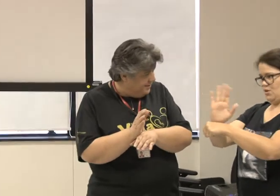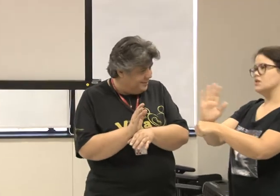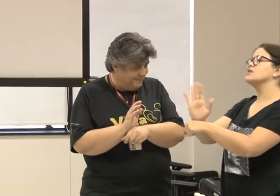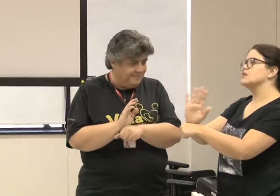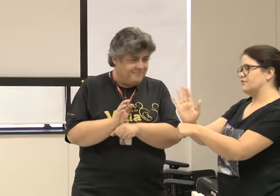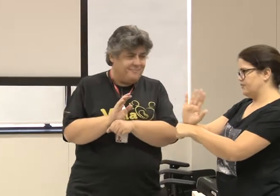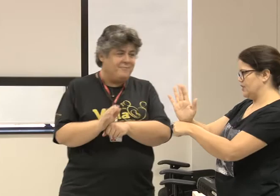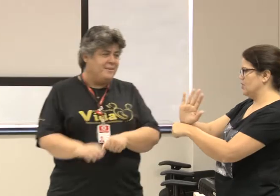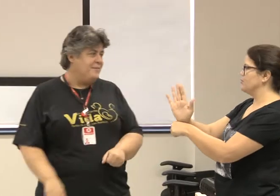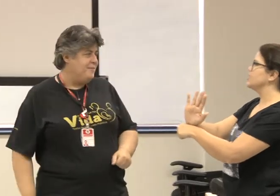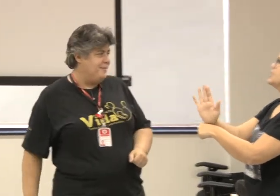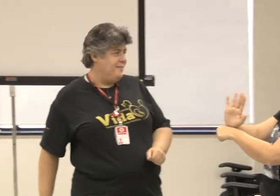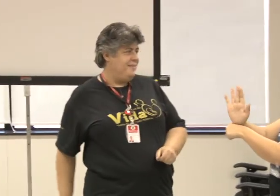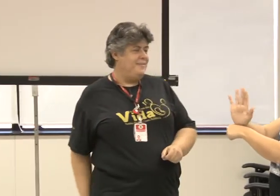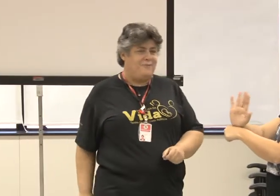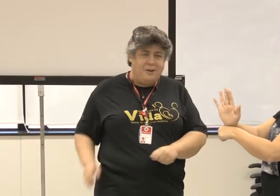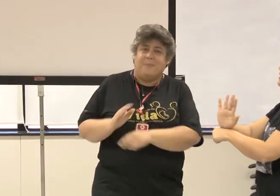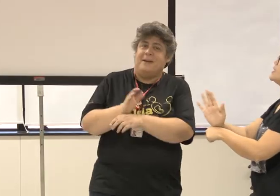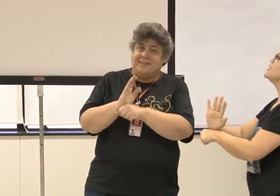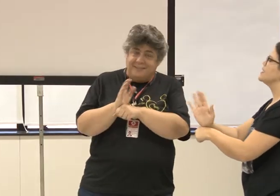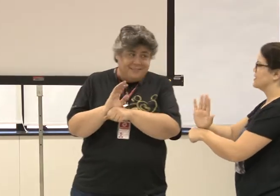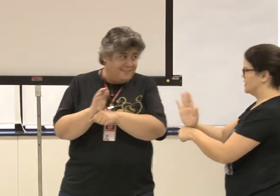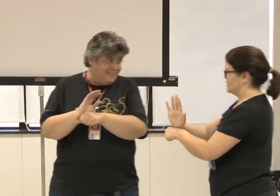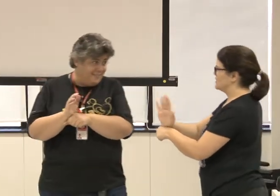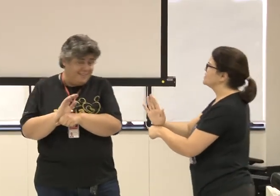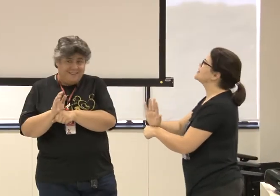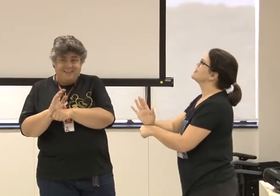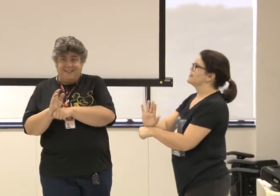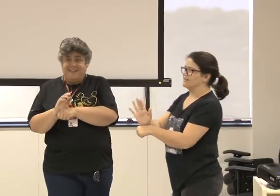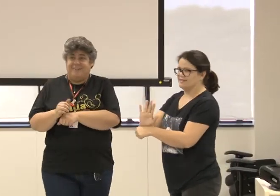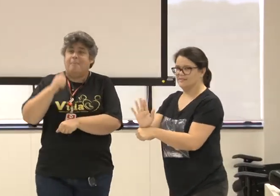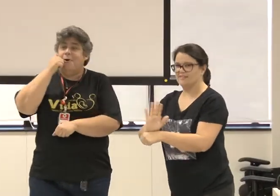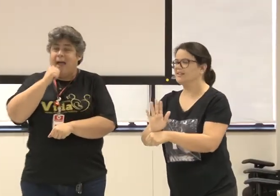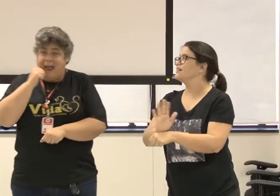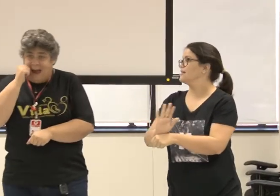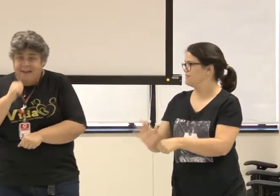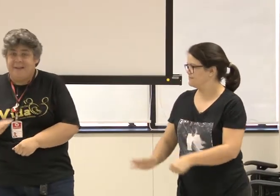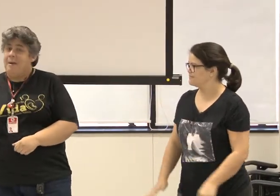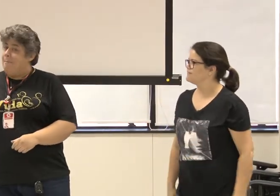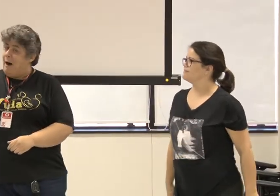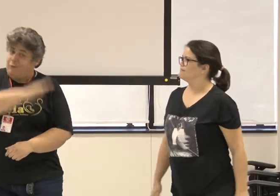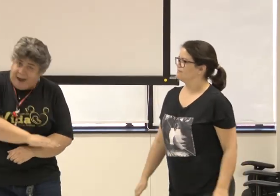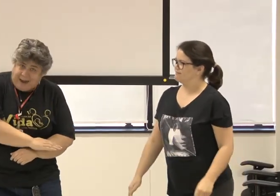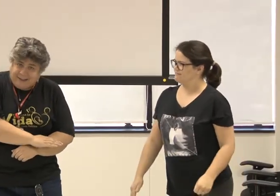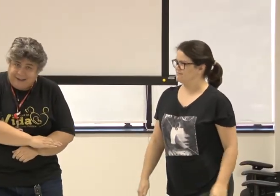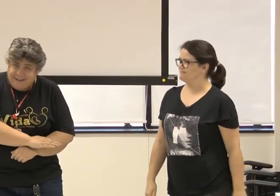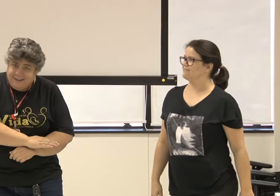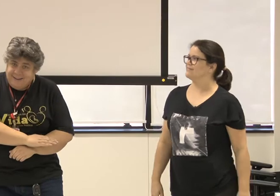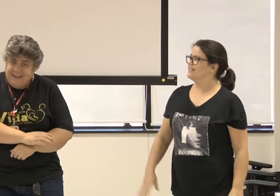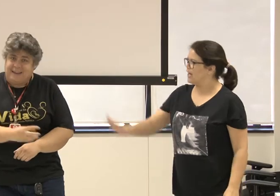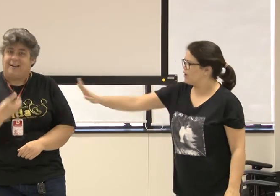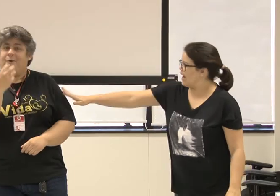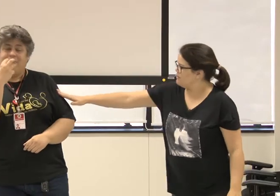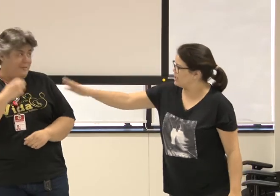Filme. Filme. Filme A mulher de cinema. da mulher malvada. Não, calma, não